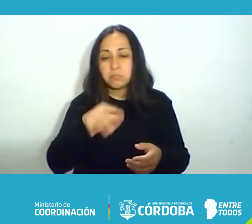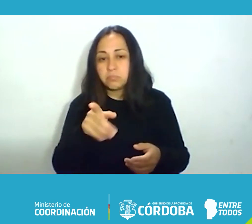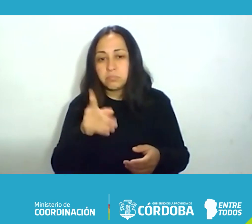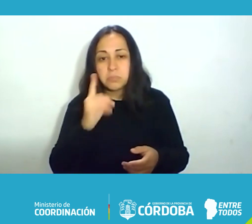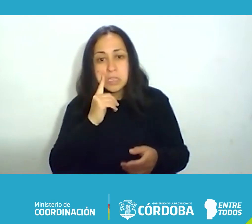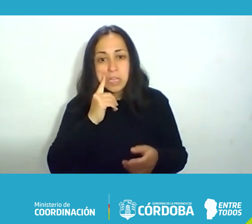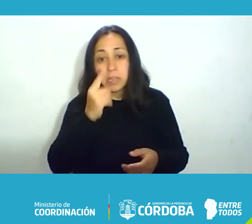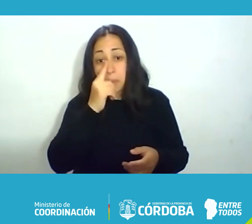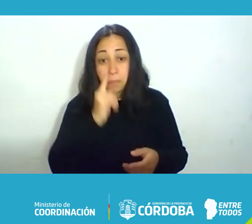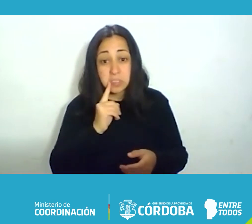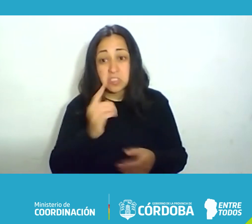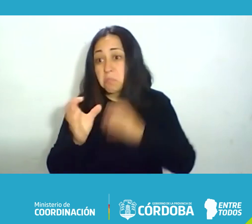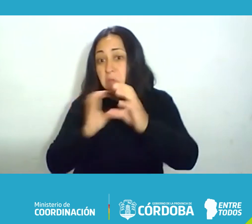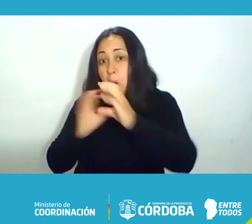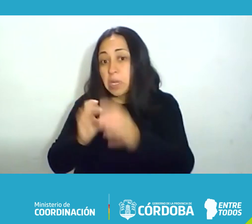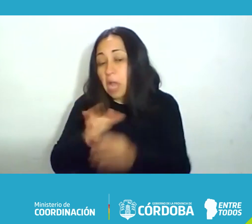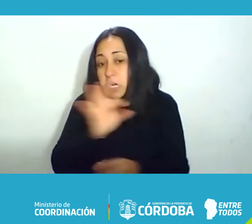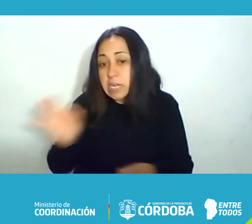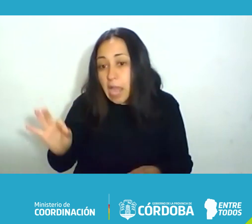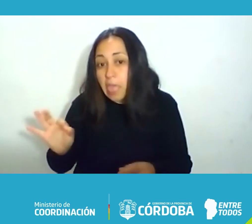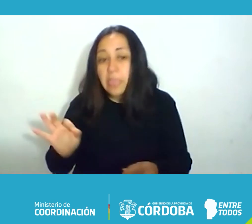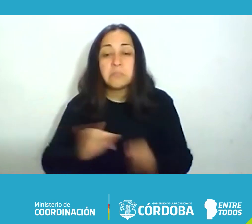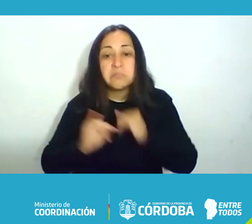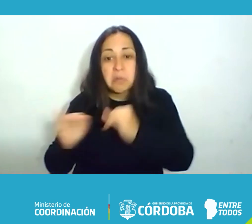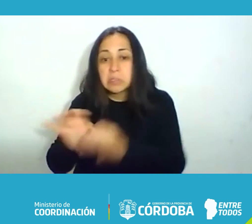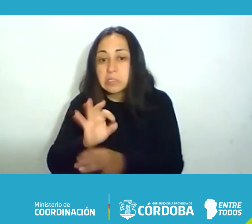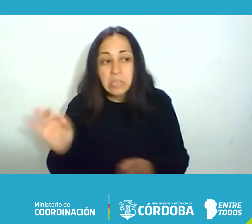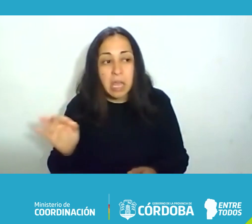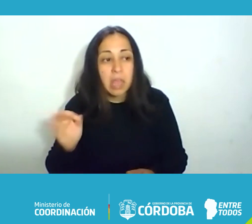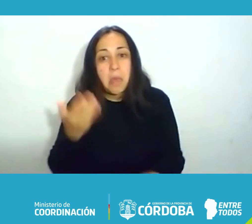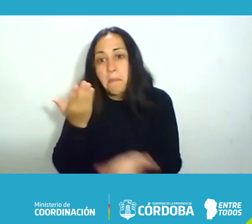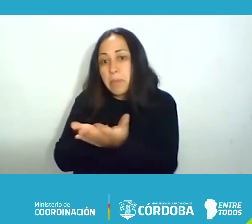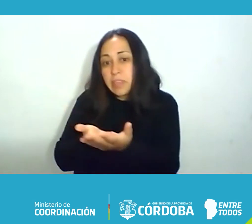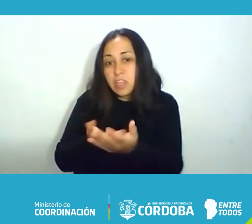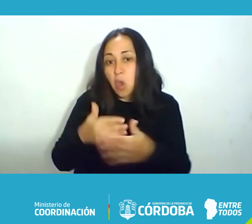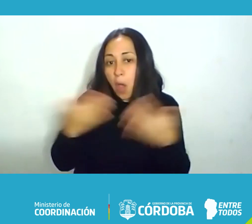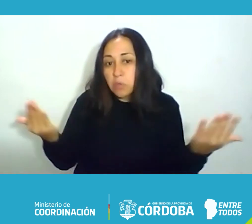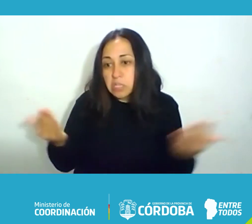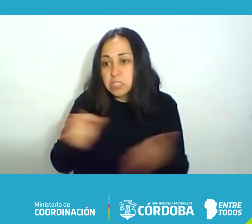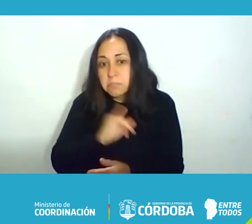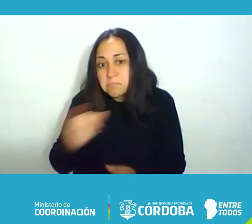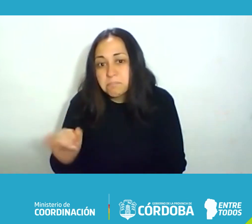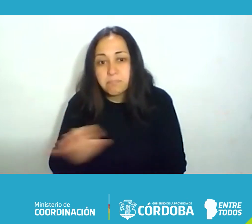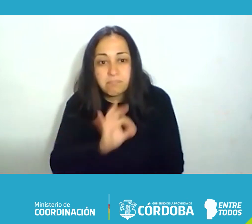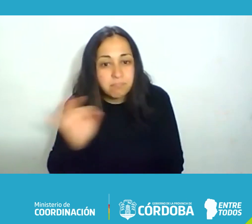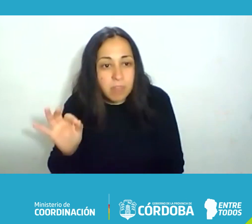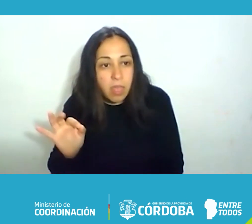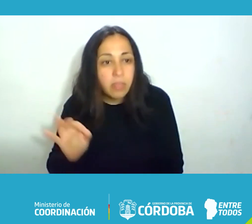comunicaron con los ciudadanos como el proyecto anterior, en donde se ocultó información, y ni se admitió el pedido de audiencias para comentar acerca del proyecto.